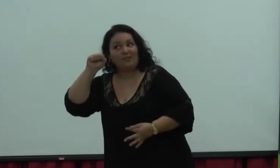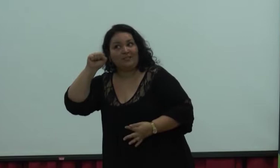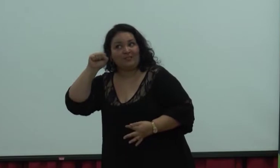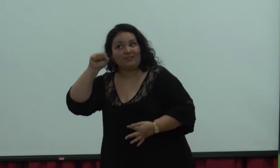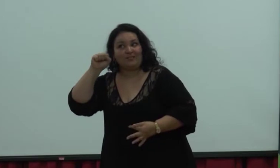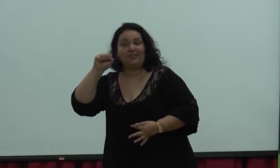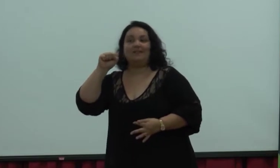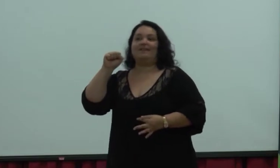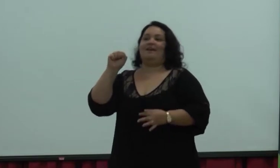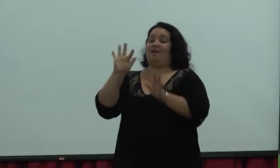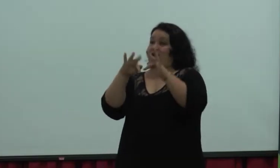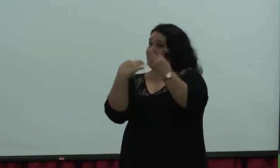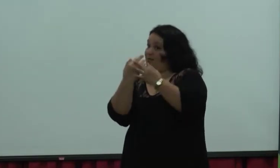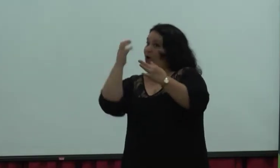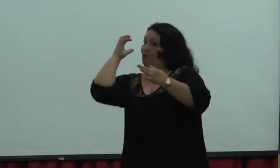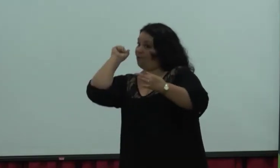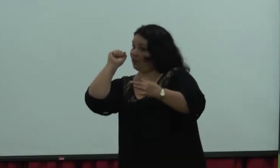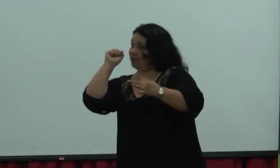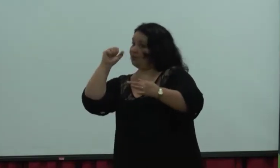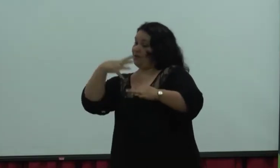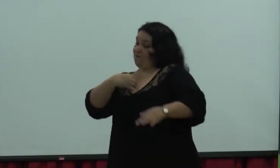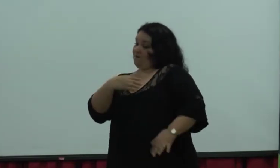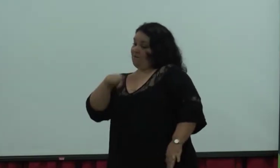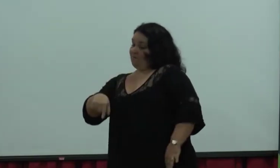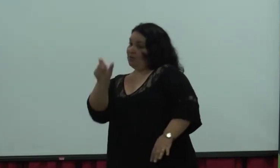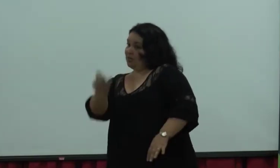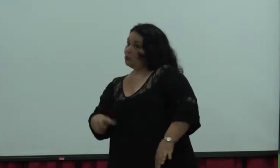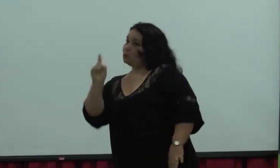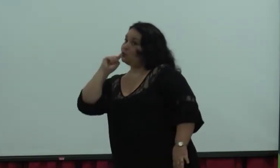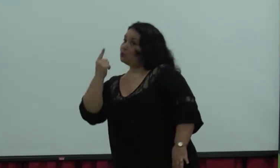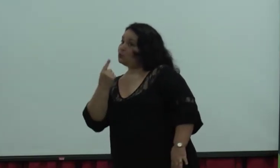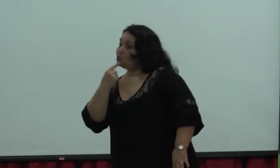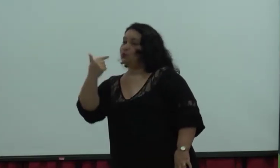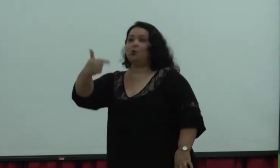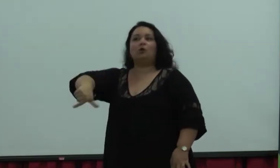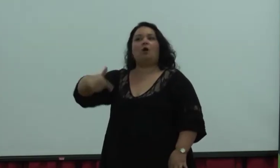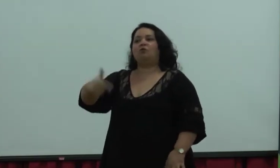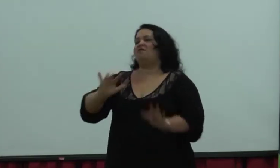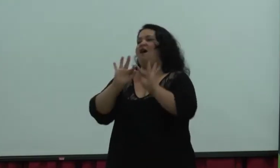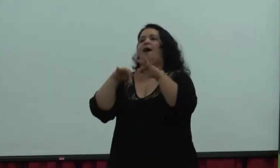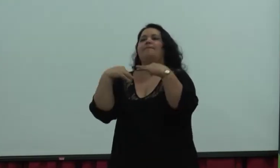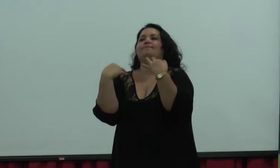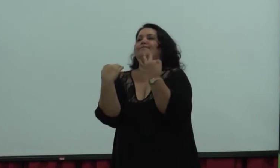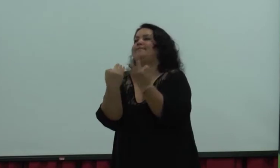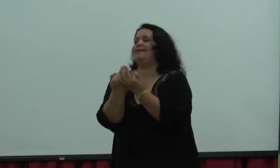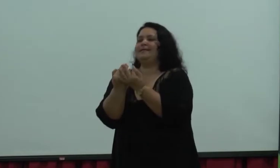filhos de pais ouvintes, não têm nas suas famílias um acolhimento